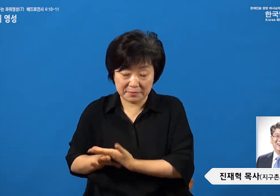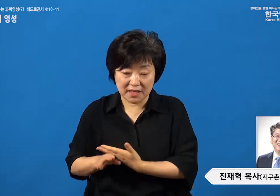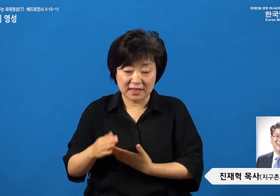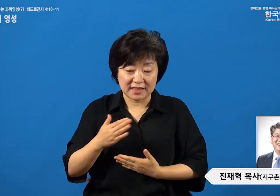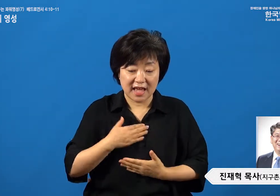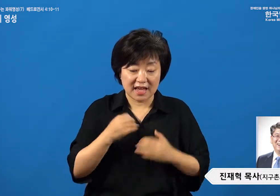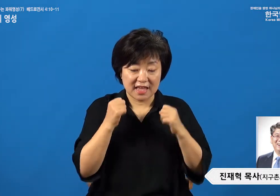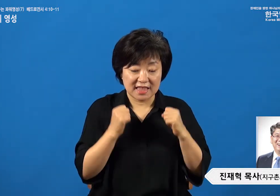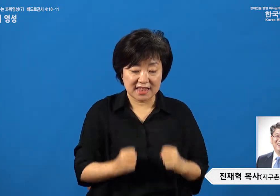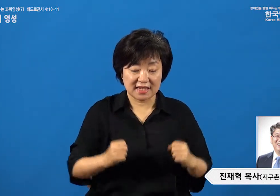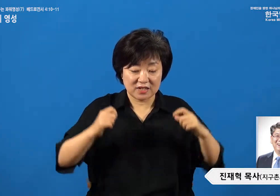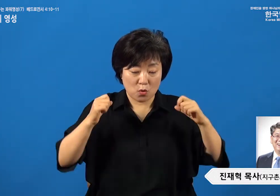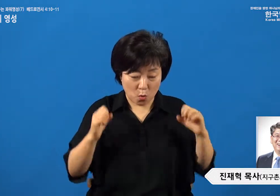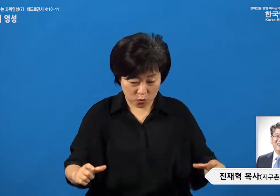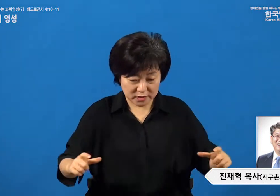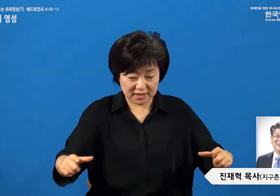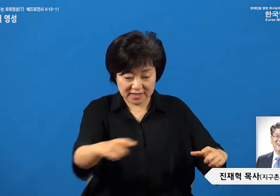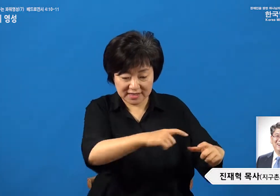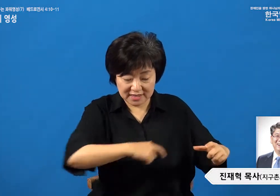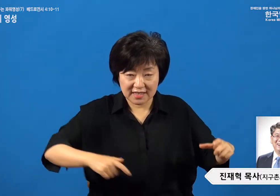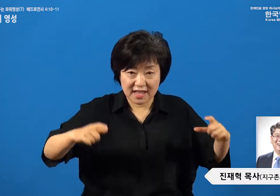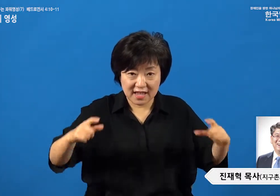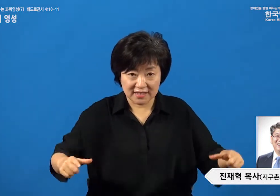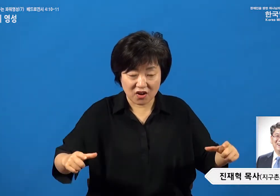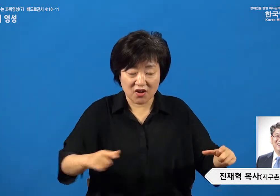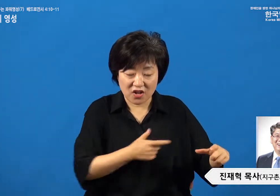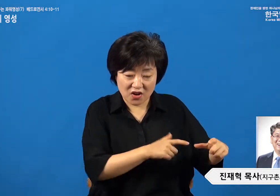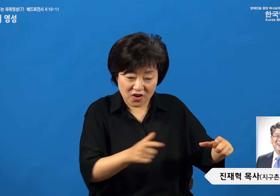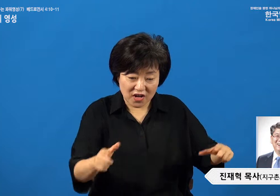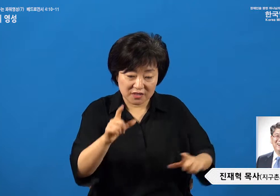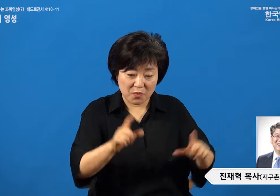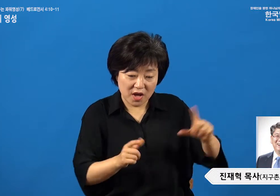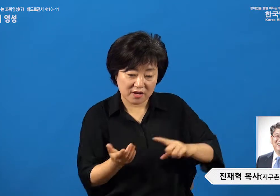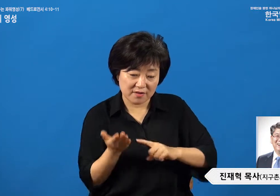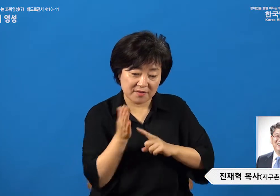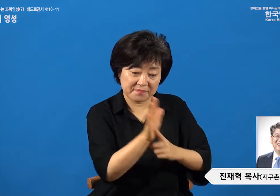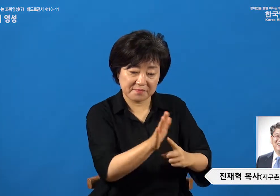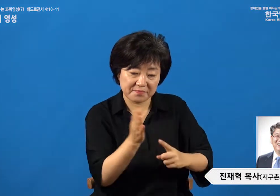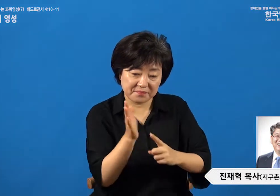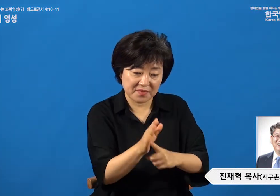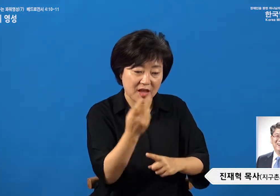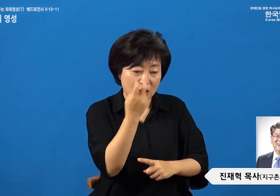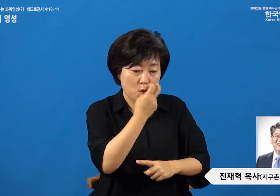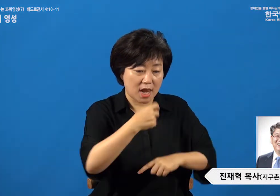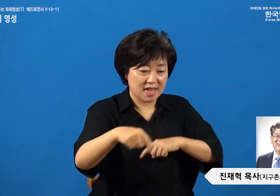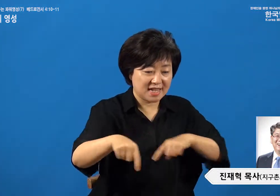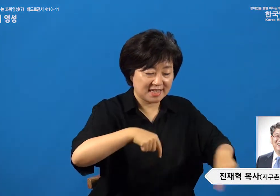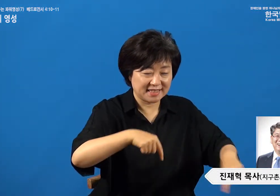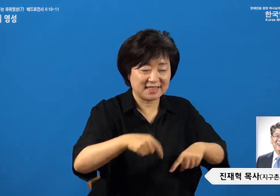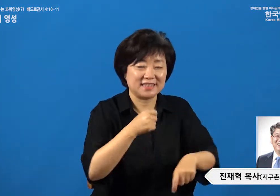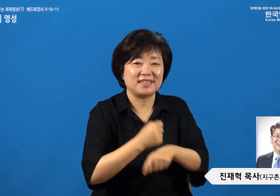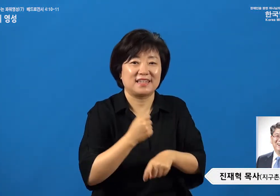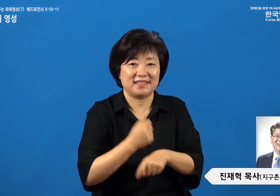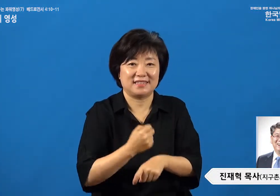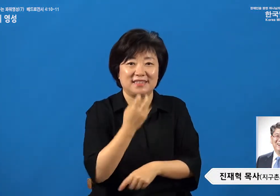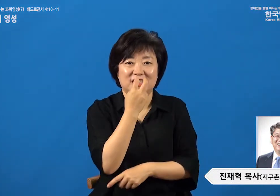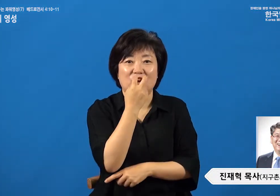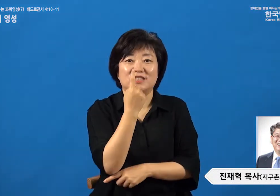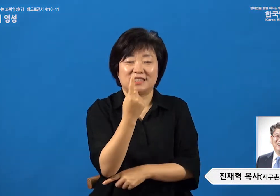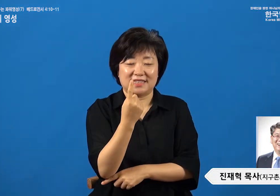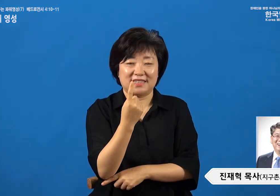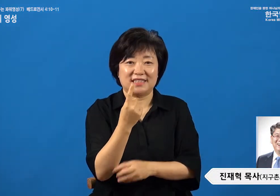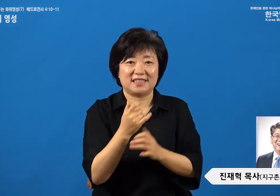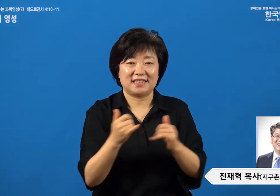있는 그곳에서 여러 모양으로 나타난 은혜의 관리자, 바로 청지기인 여러분과 저를